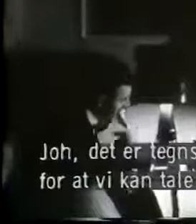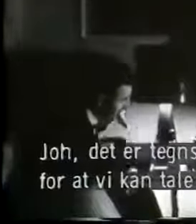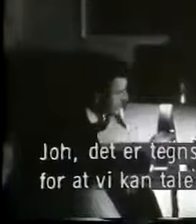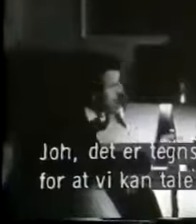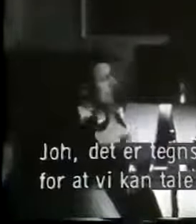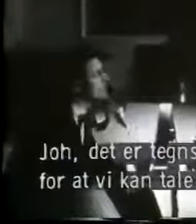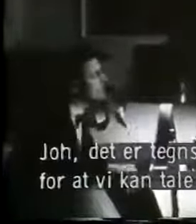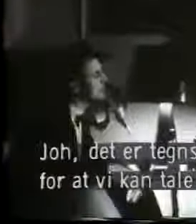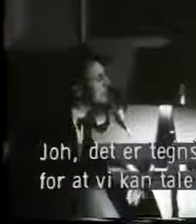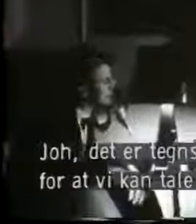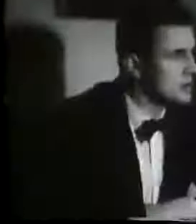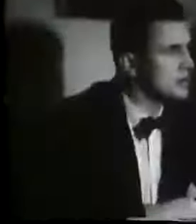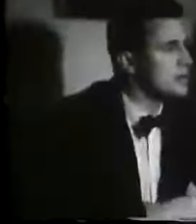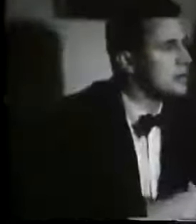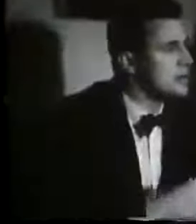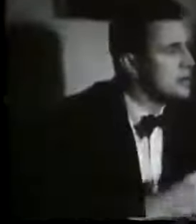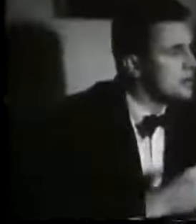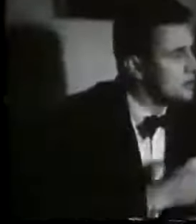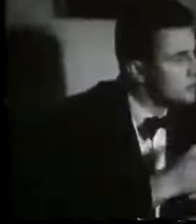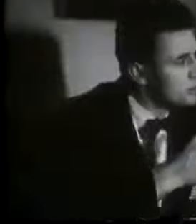Aha. Hvordan det?